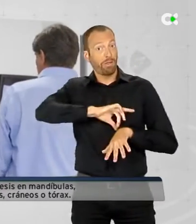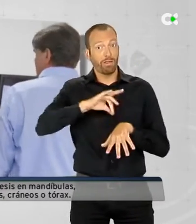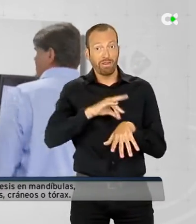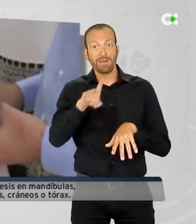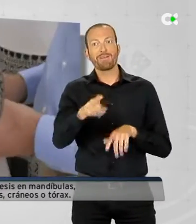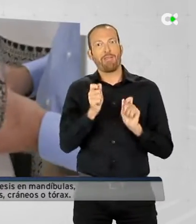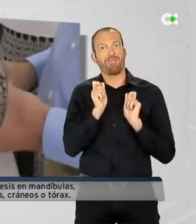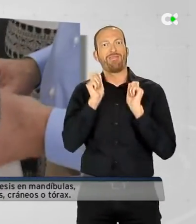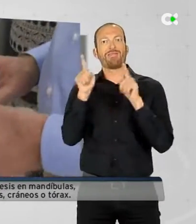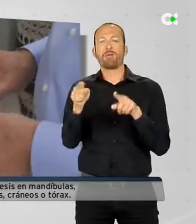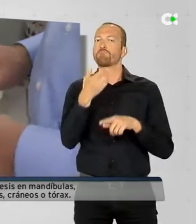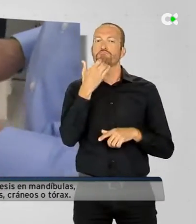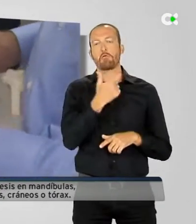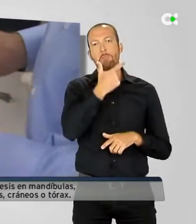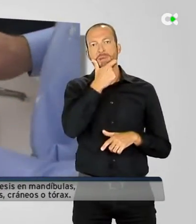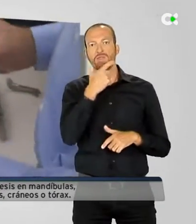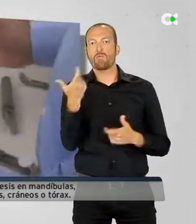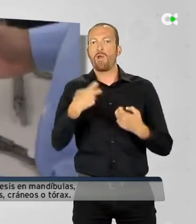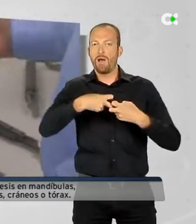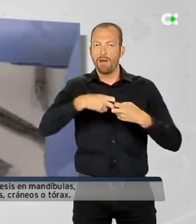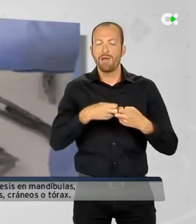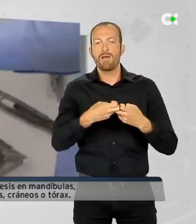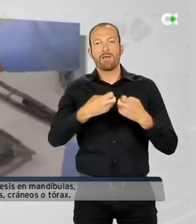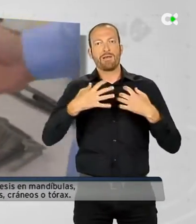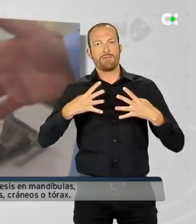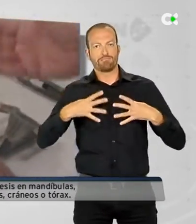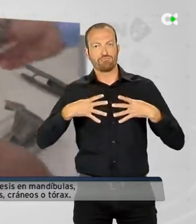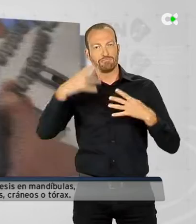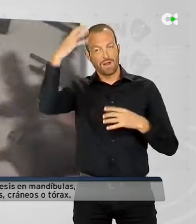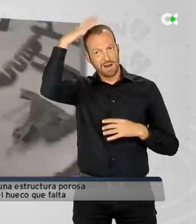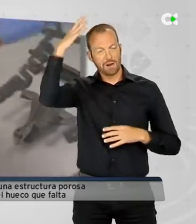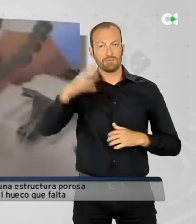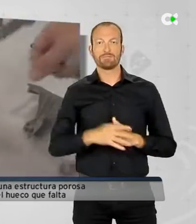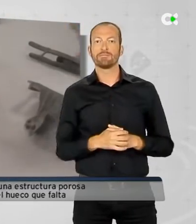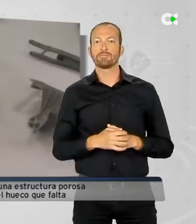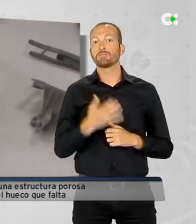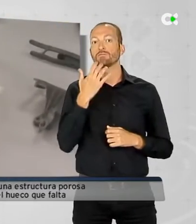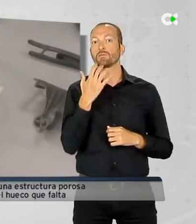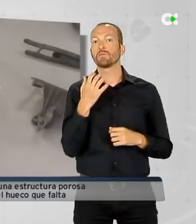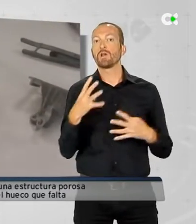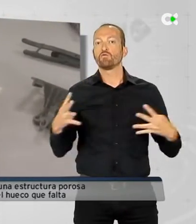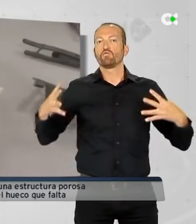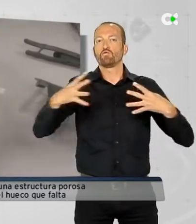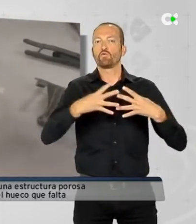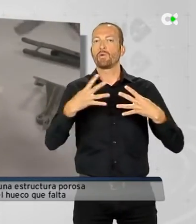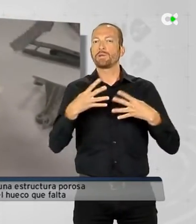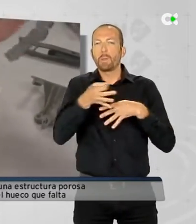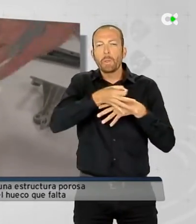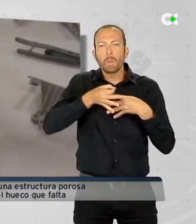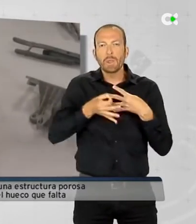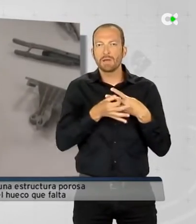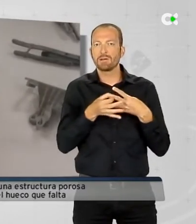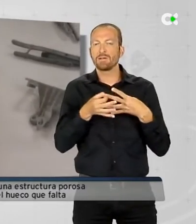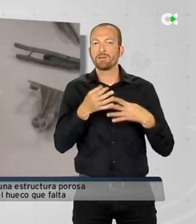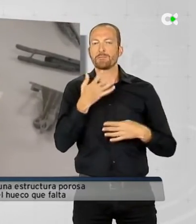estas prótesis en mandíbulas, articulaciones, cráneos o tórax. Hemos diseñado una estructura porosa que